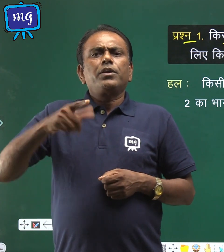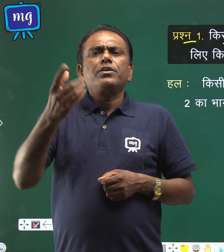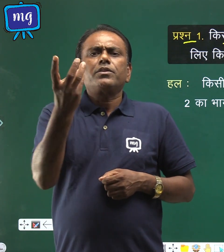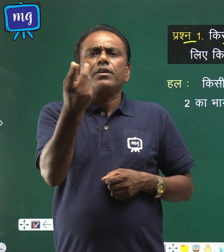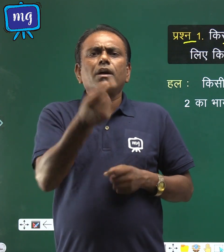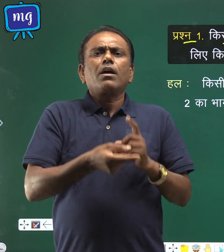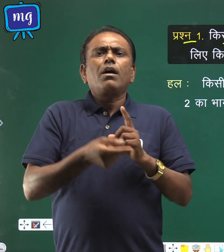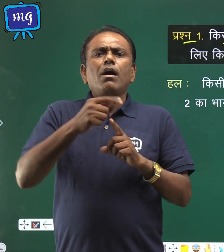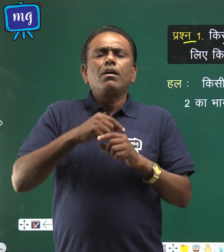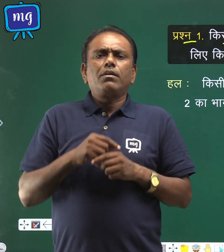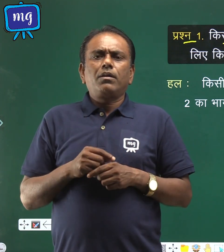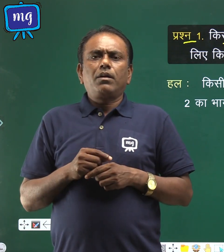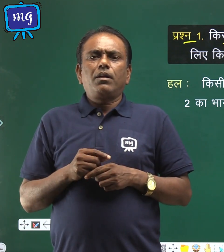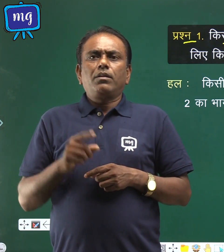का